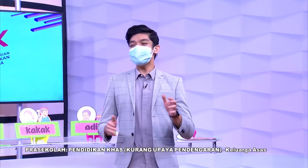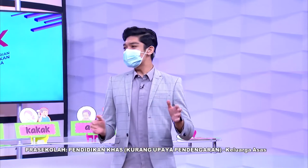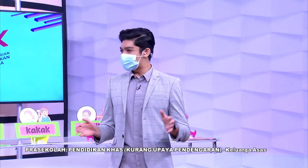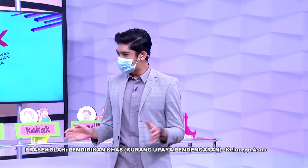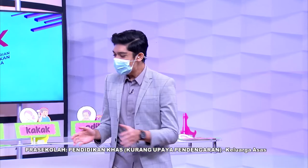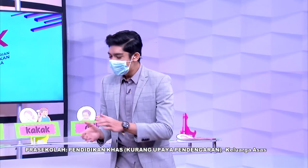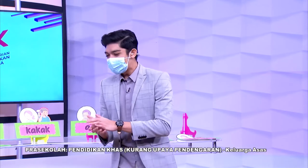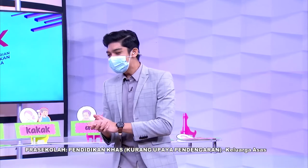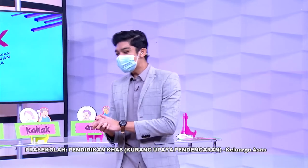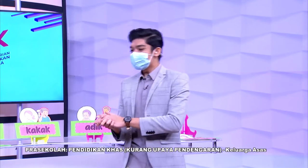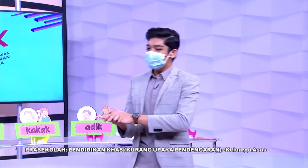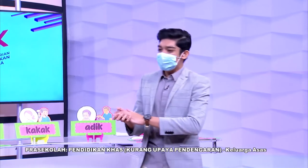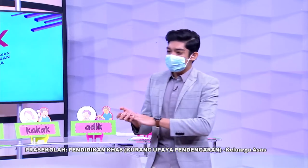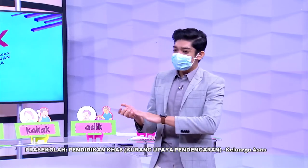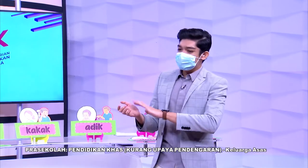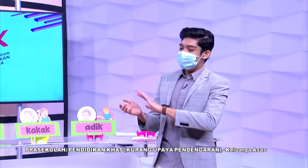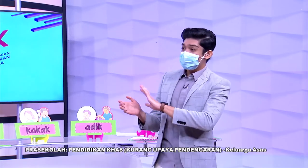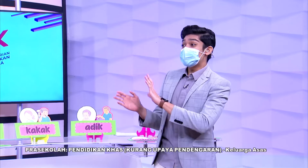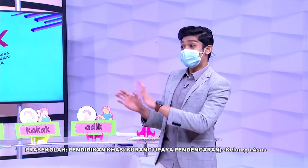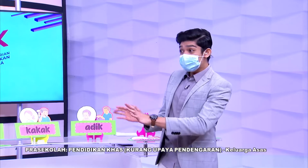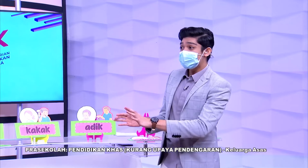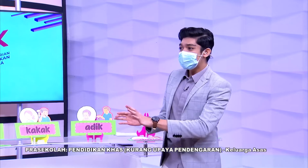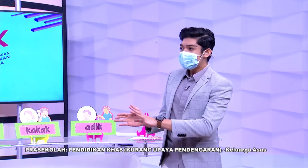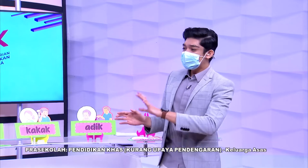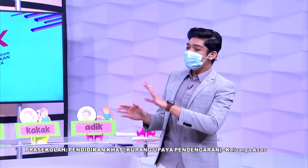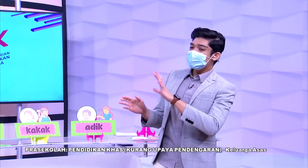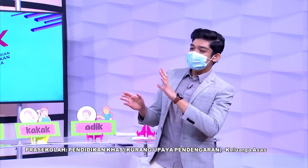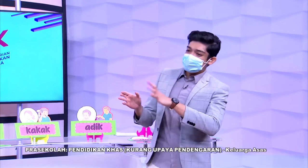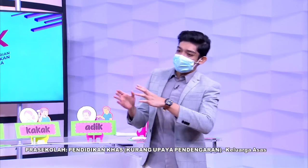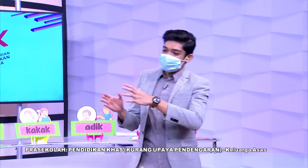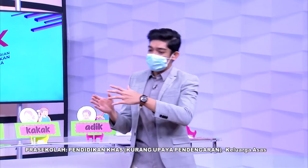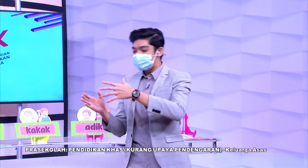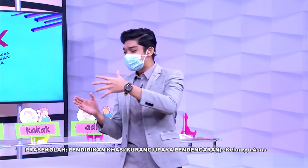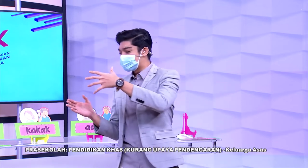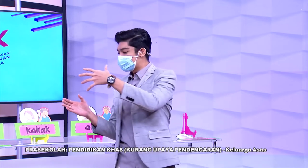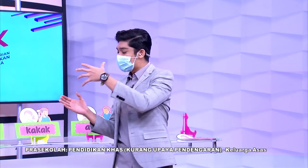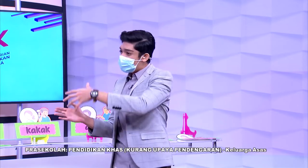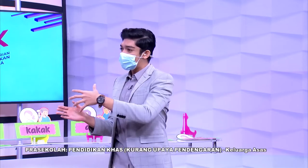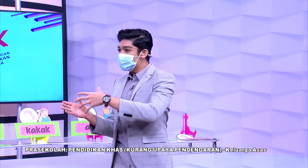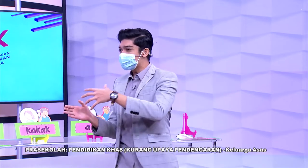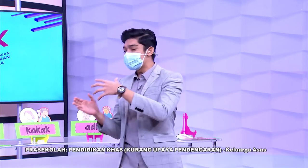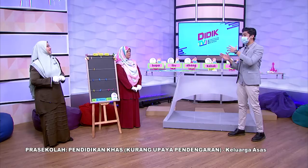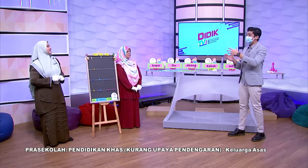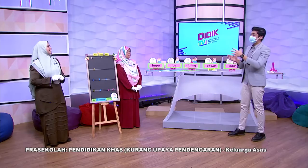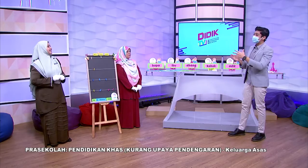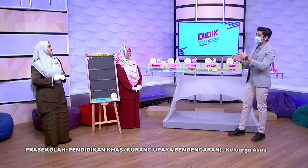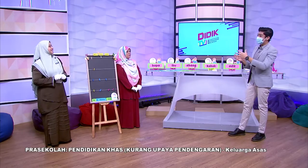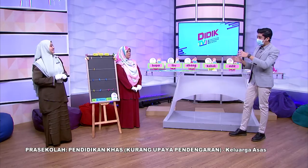teruskan Ce gue tadi si the ADC dikuasai sejuta jadi tadi aku tidak menyimpan Belitung ke dalam bekas